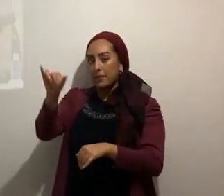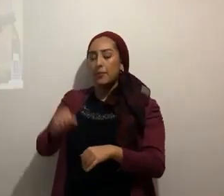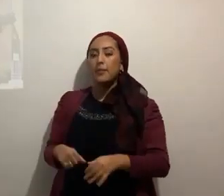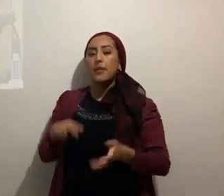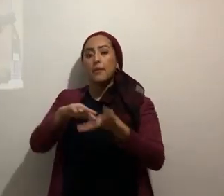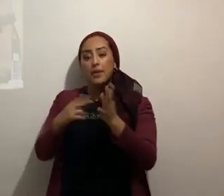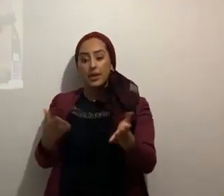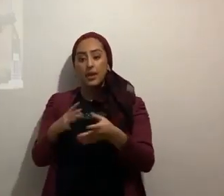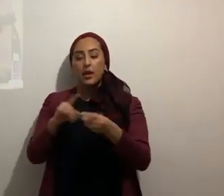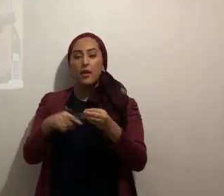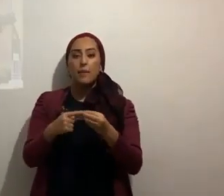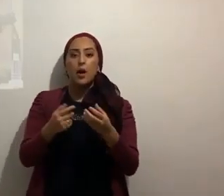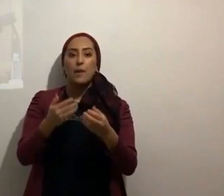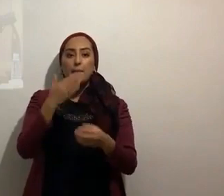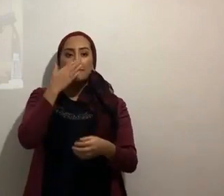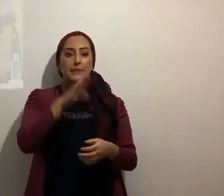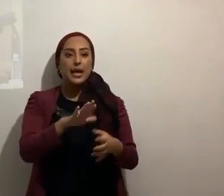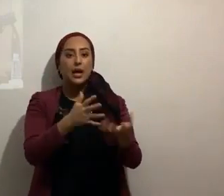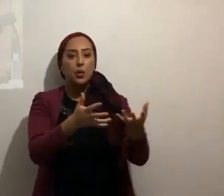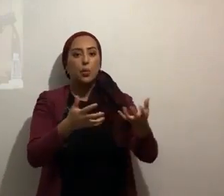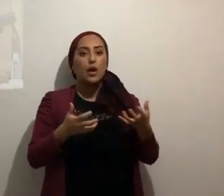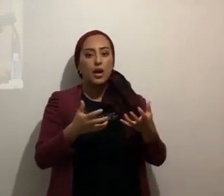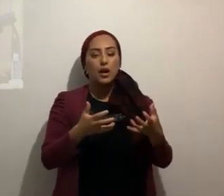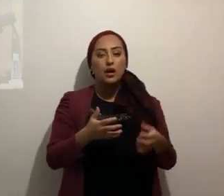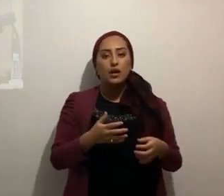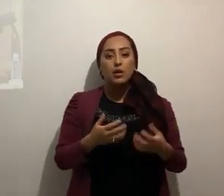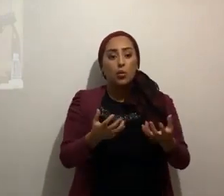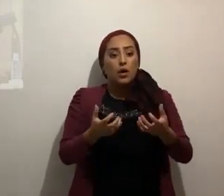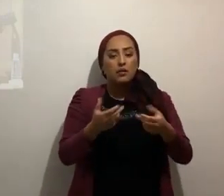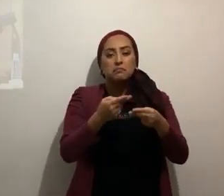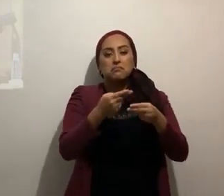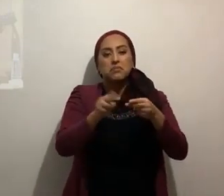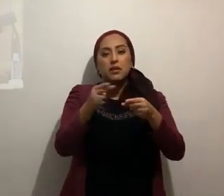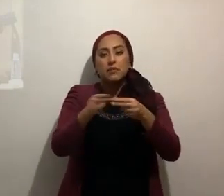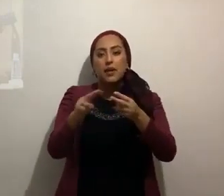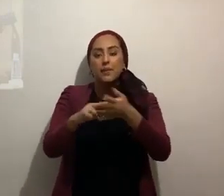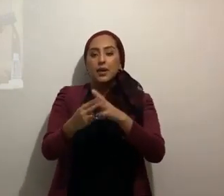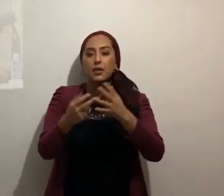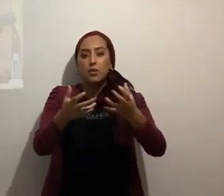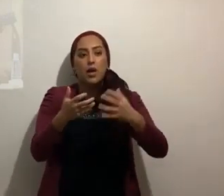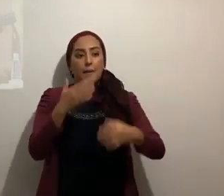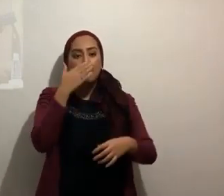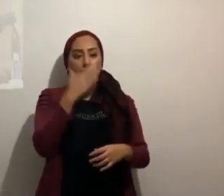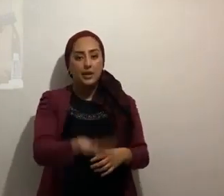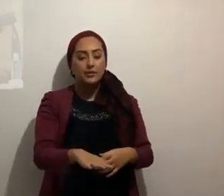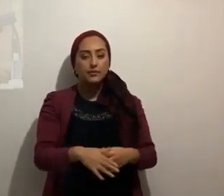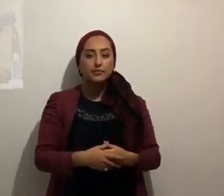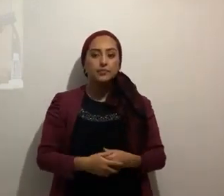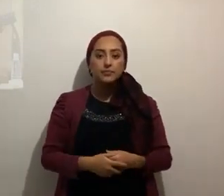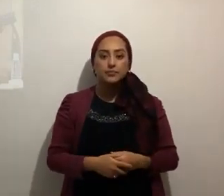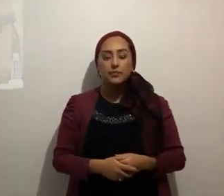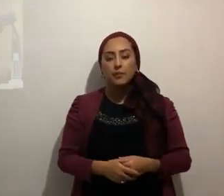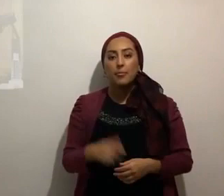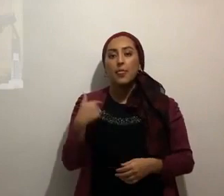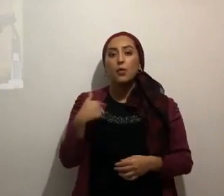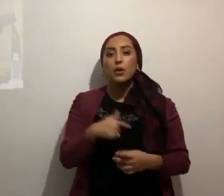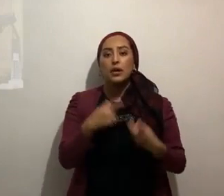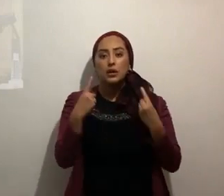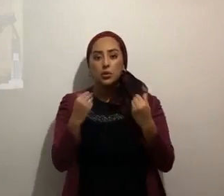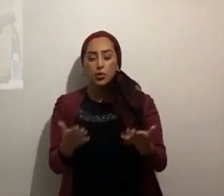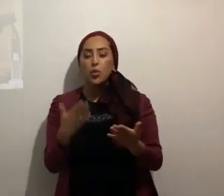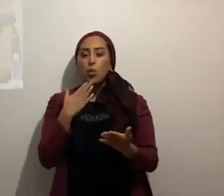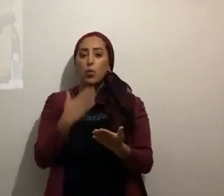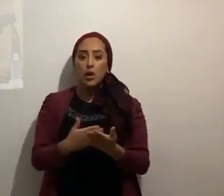sea, aquí se está refiriendo a los deseos malos, hermanos. Los deseos pasan, sí, se refiere a los deseos malos. Entonces hagamos buenas